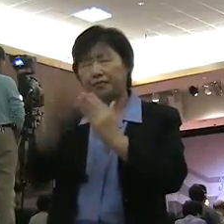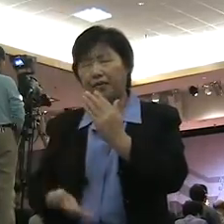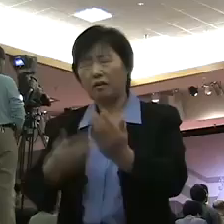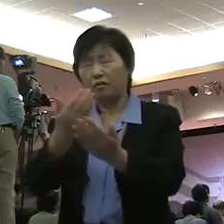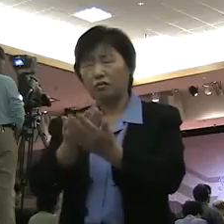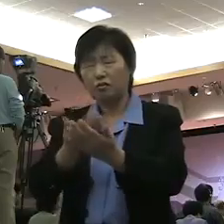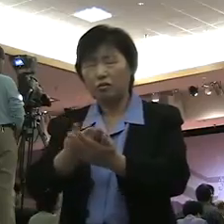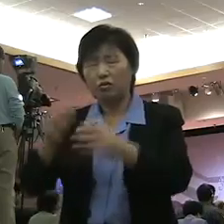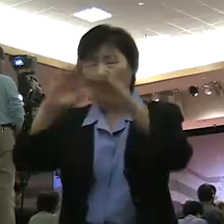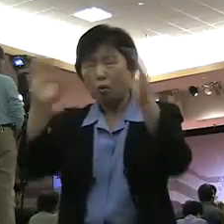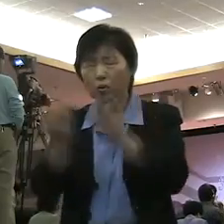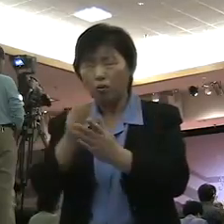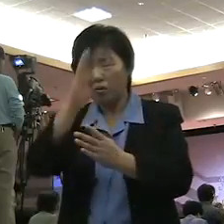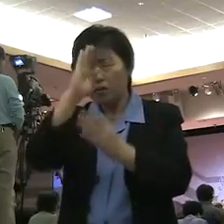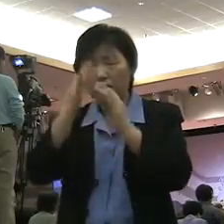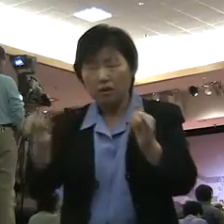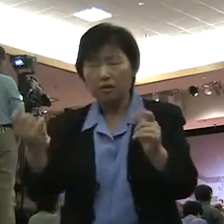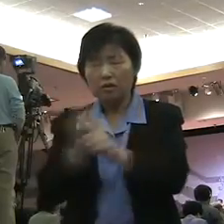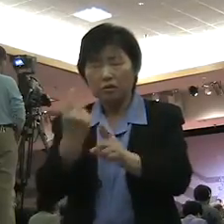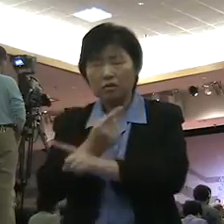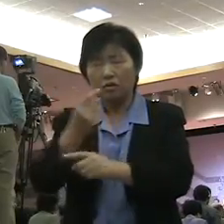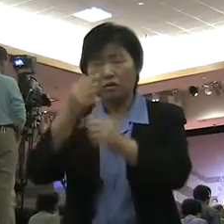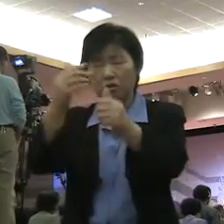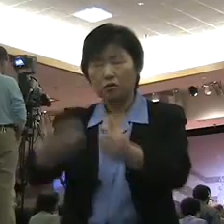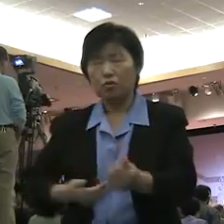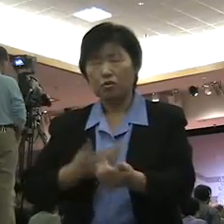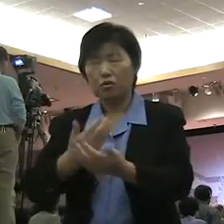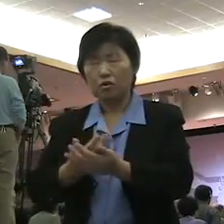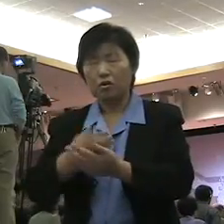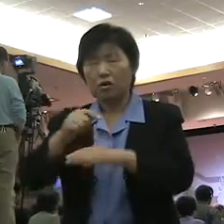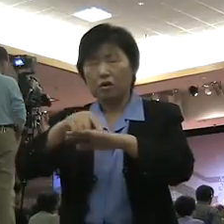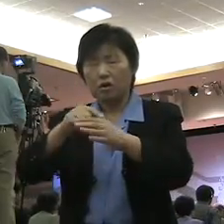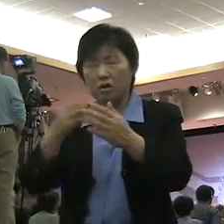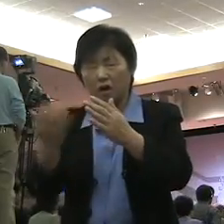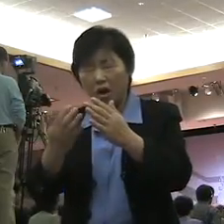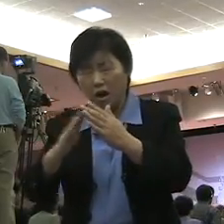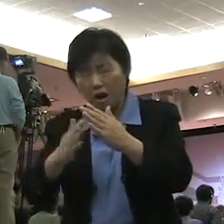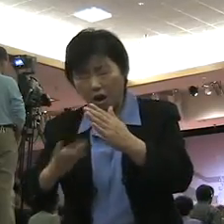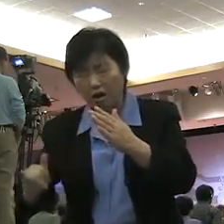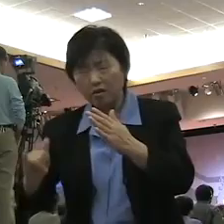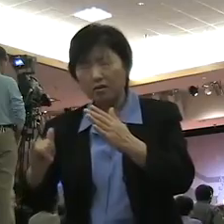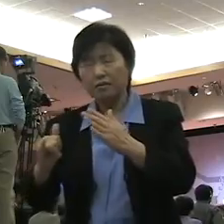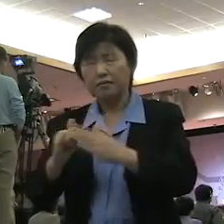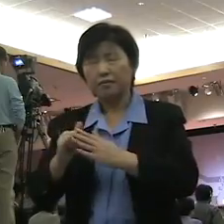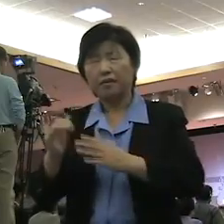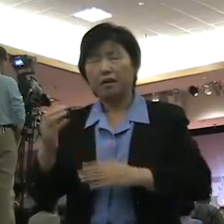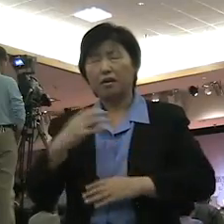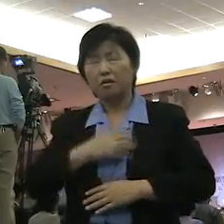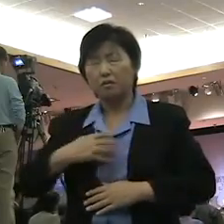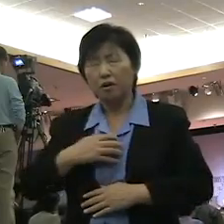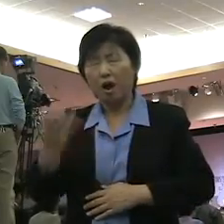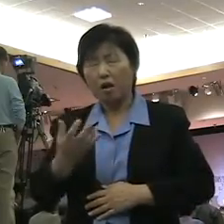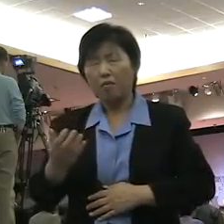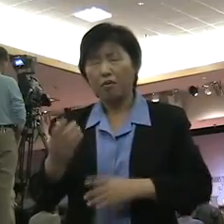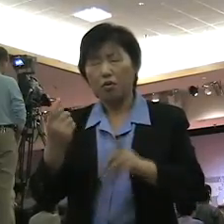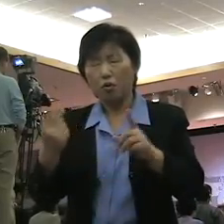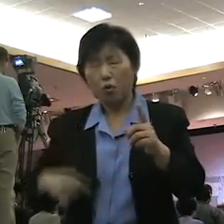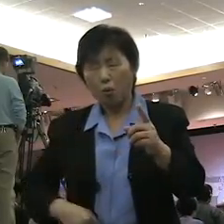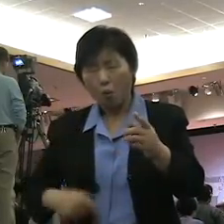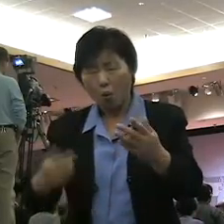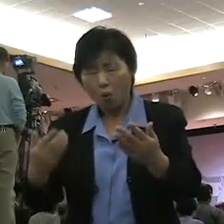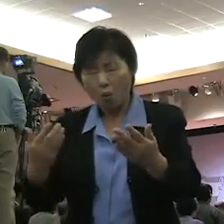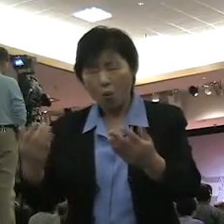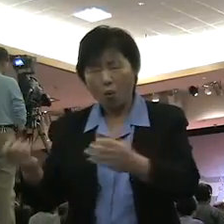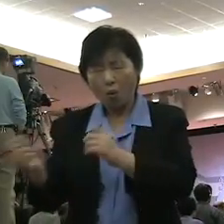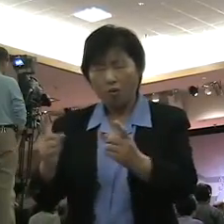우리의 모든 병든 자들을 치유시켜 주시옵소서. 가정의 슬픔과 아픔을 회복시켜 주옵소서. 신분